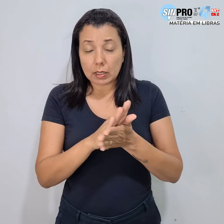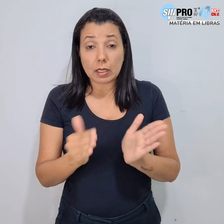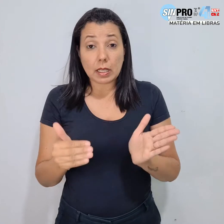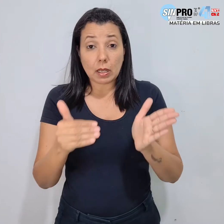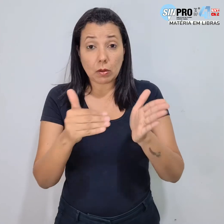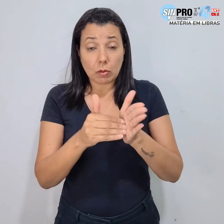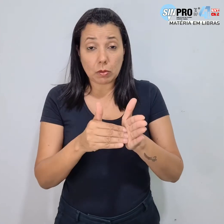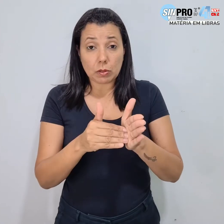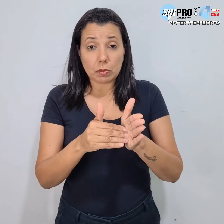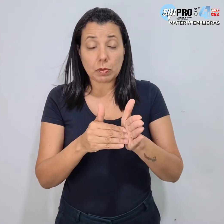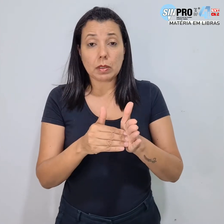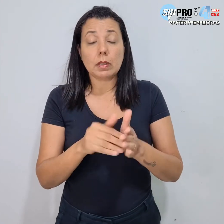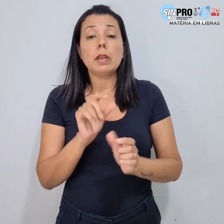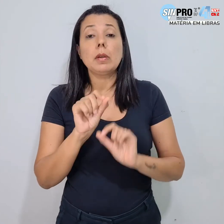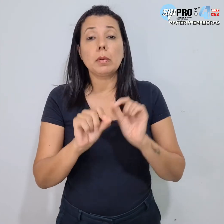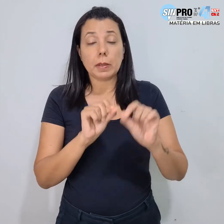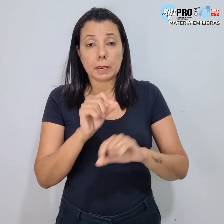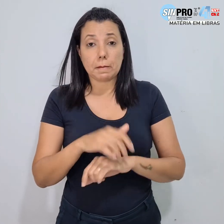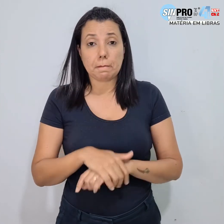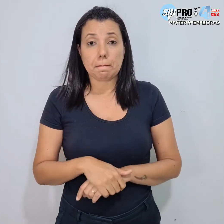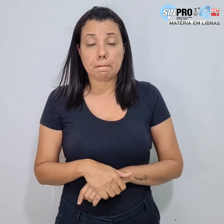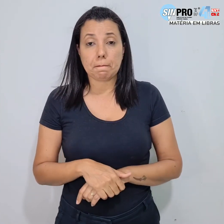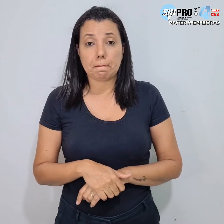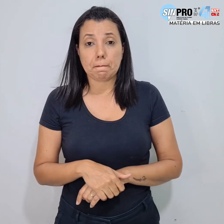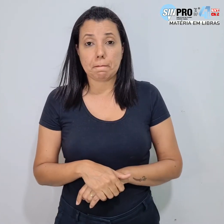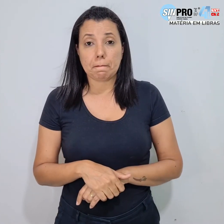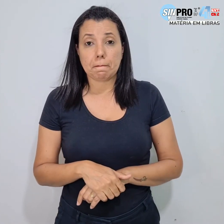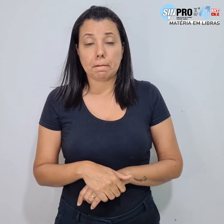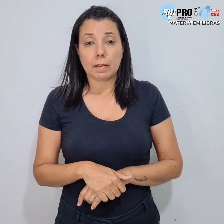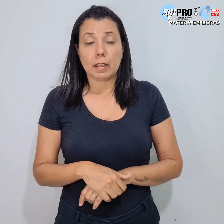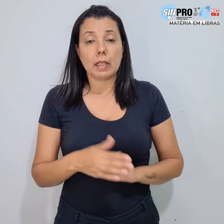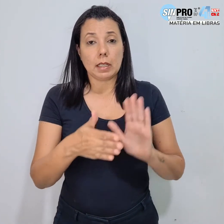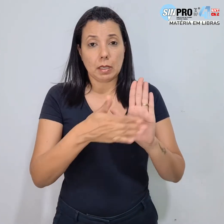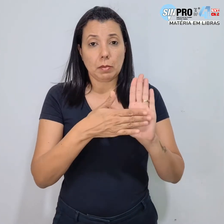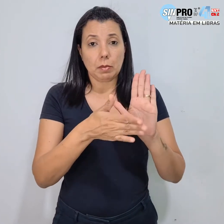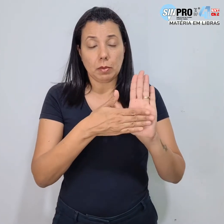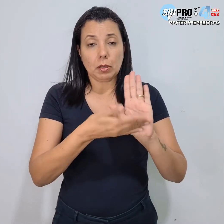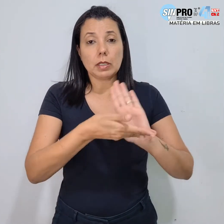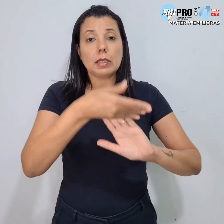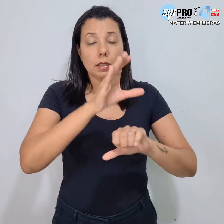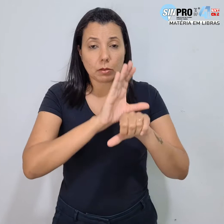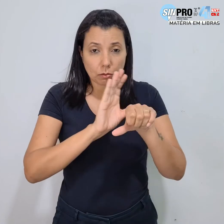E essa última parte do trecho da minuta da PEC